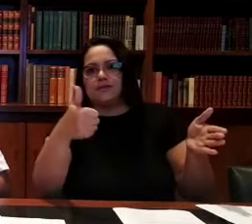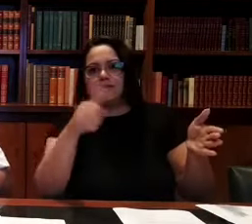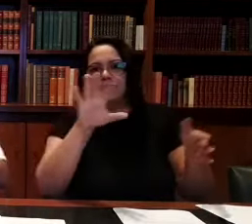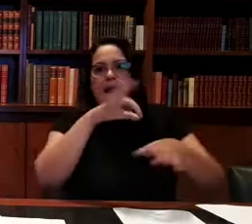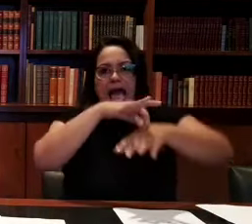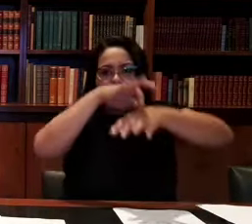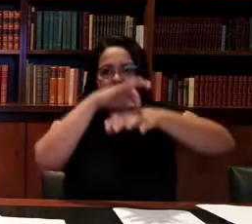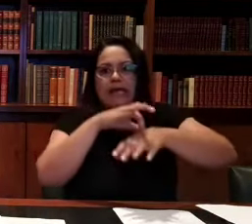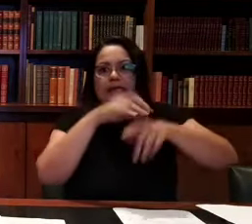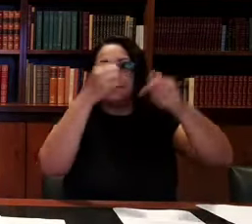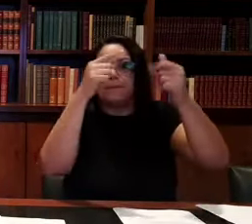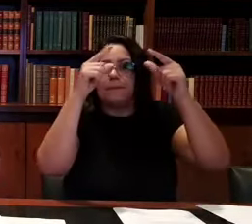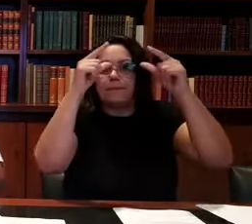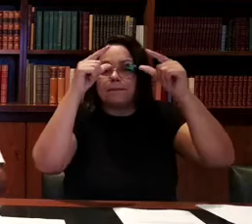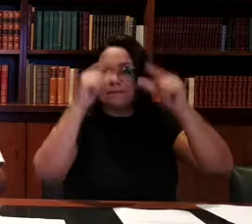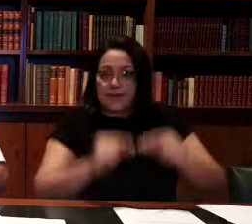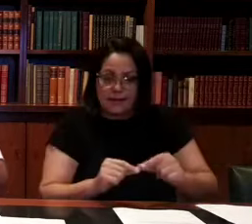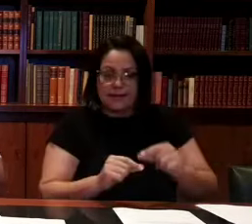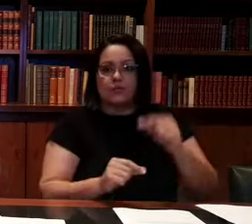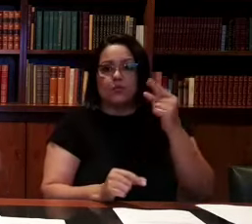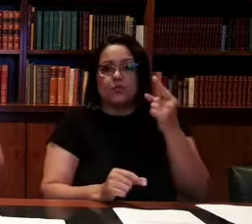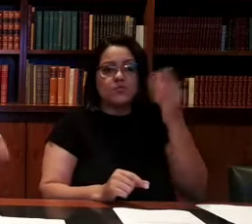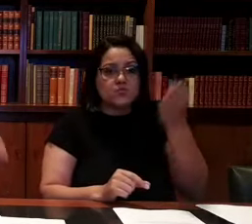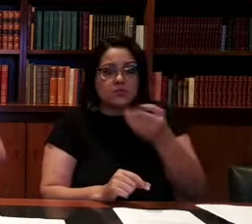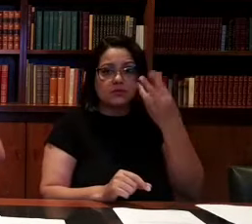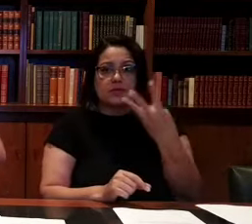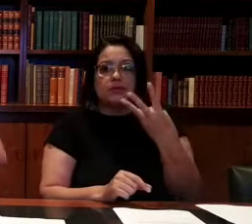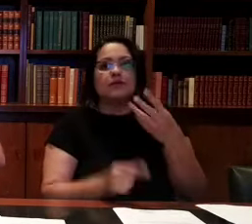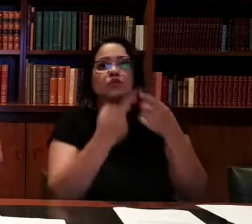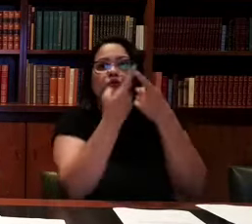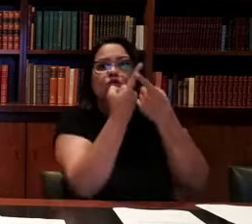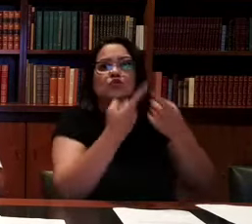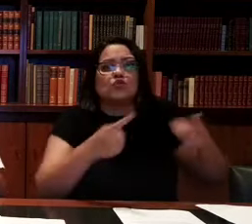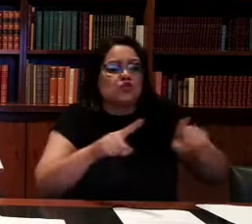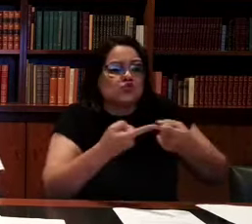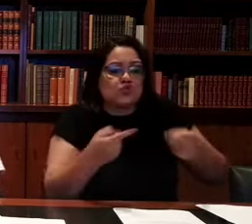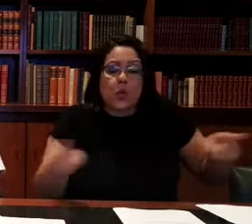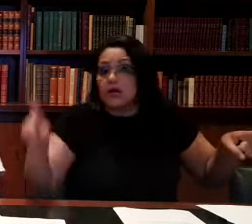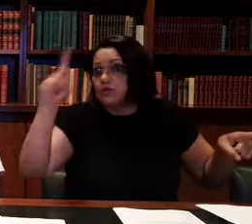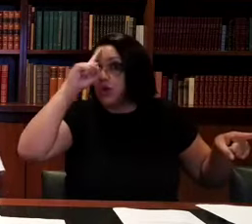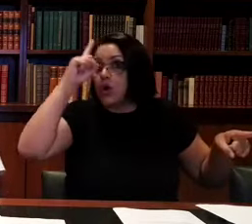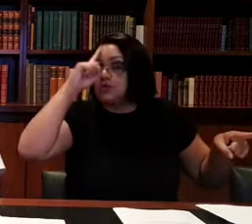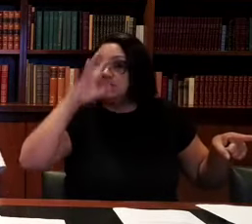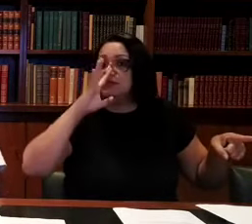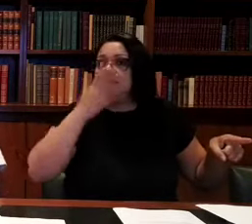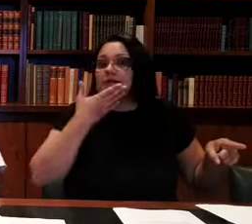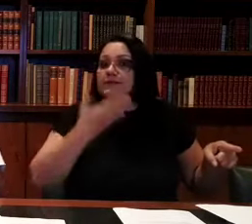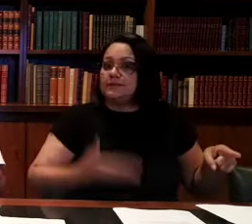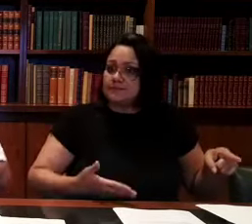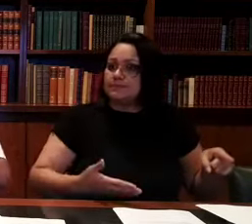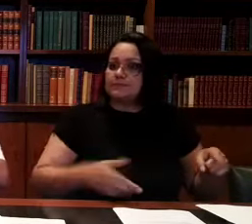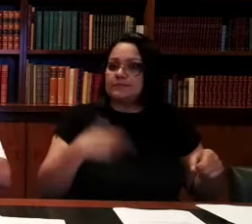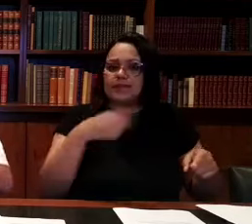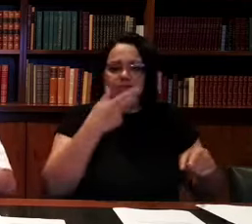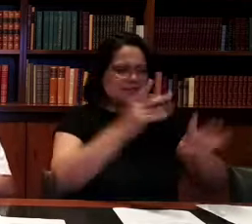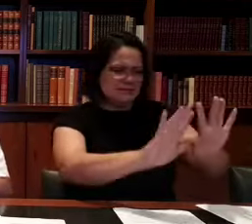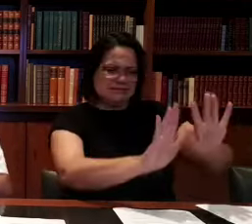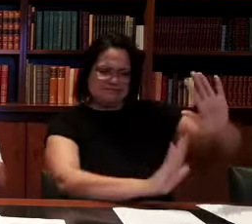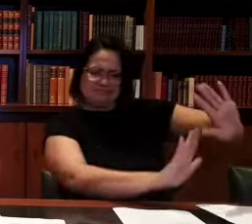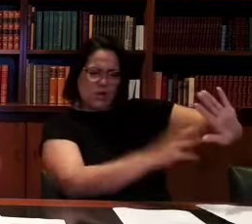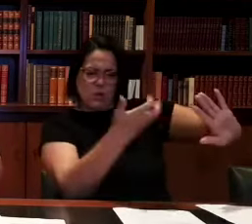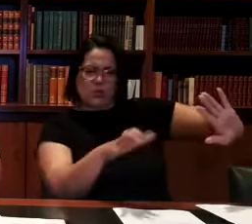um terço do preço o resto do Brasil né E tinha churrasco todo dia é impressionante você tem que falar hoje na